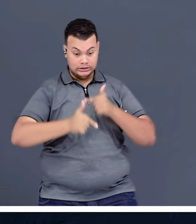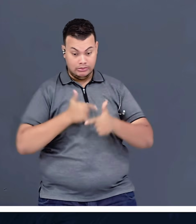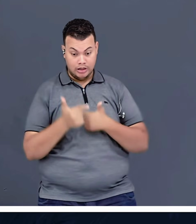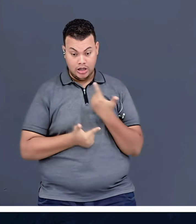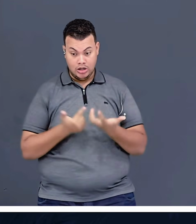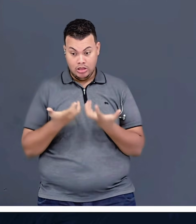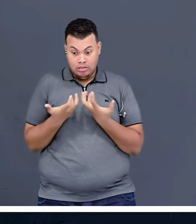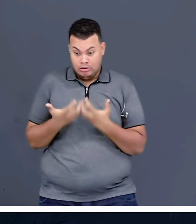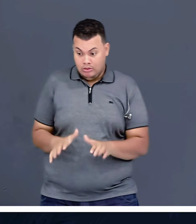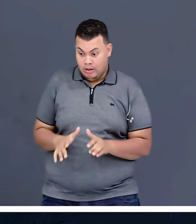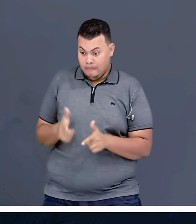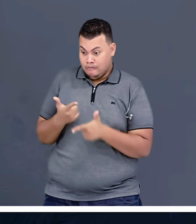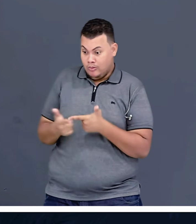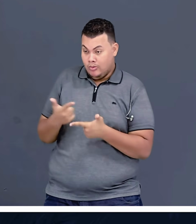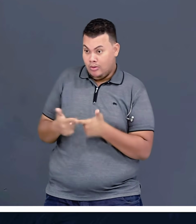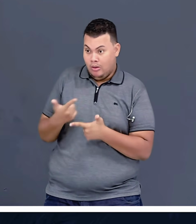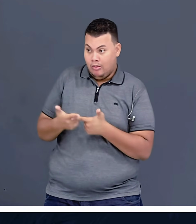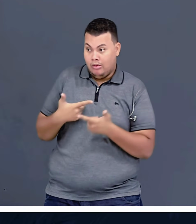sofrer consequências.